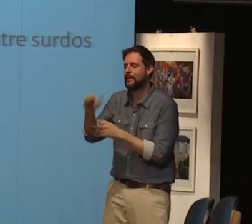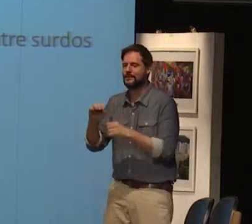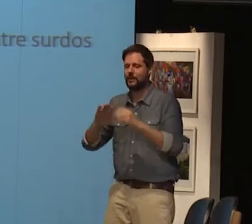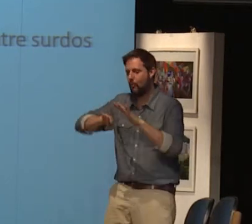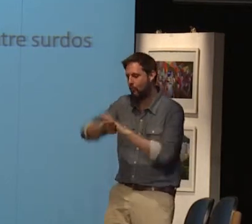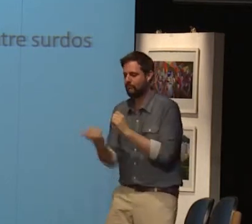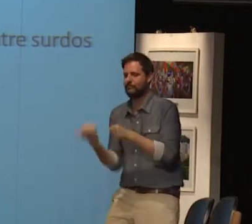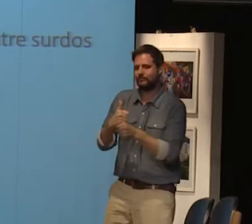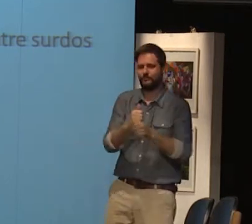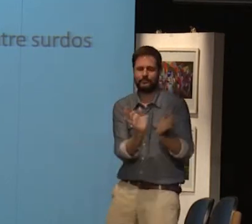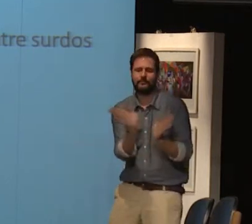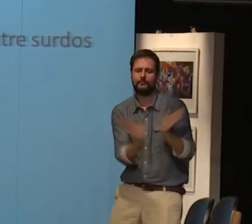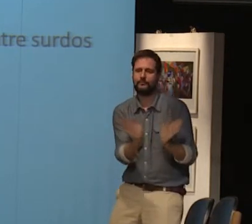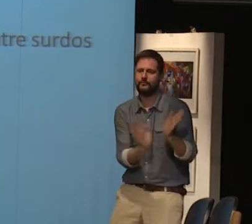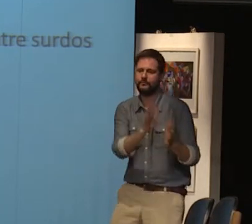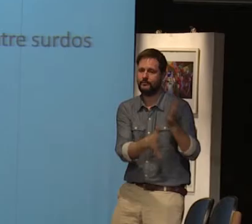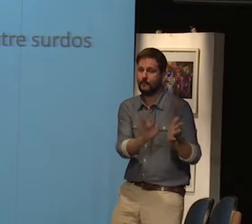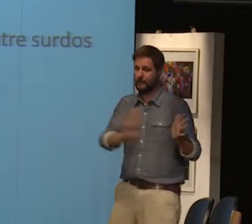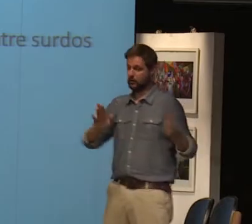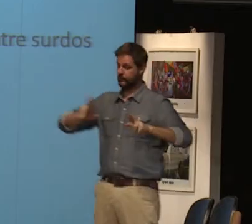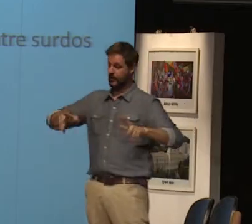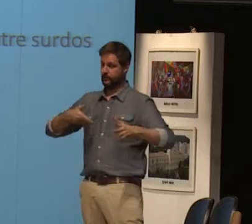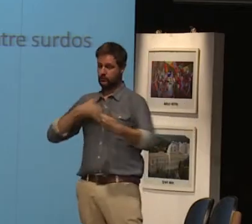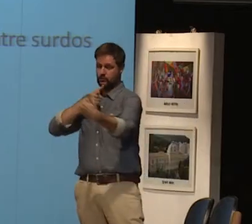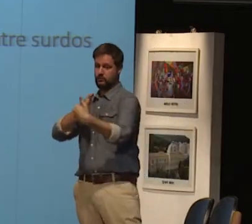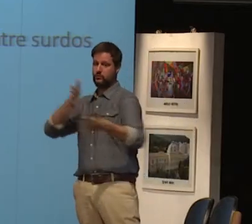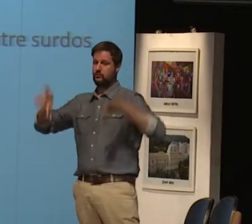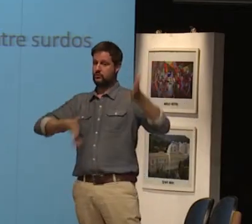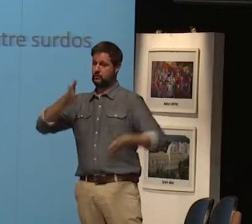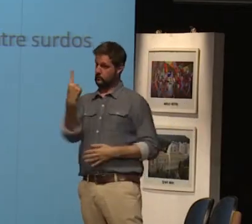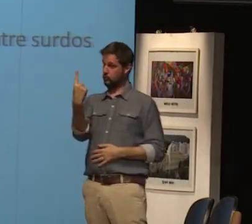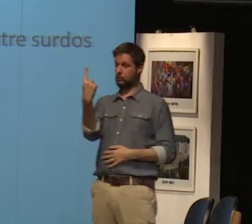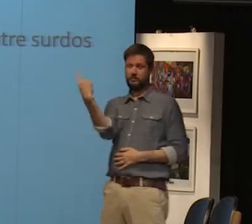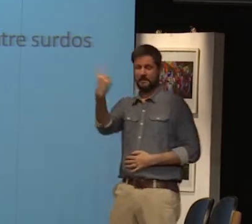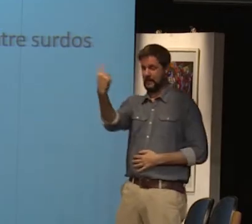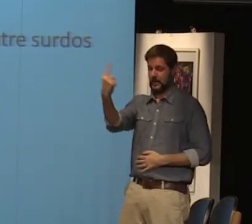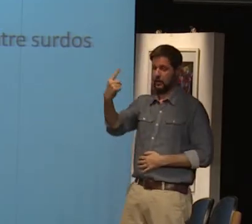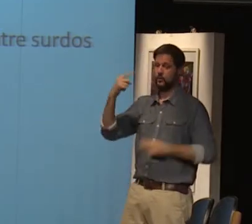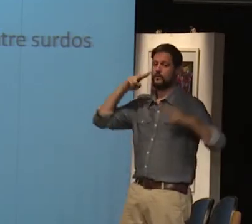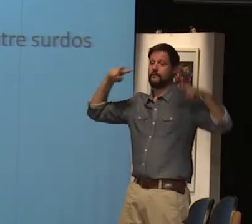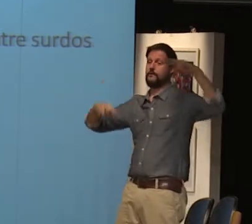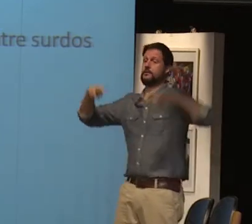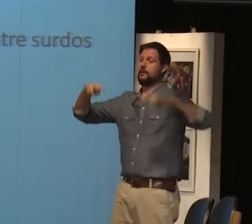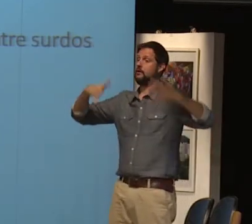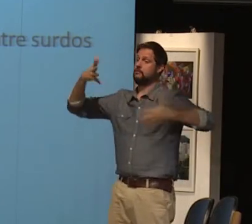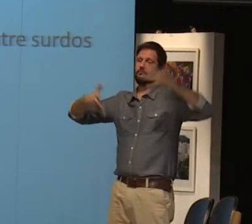é ter essa adaptação, né? Então, eu tenho intérprete e utilizo. Não, é diferente. Quando eu estou com contato com o surdo, eu estou